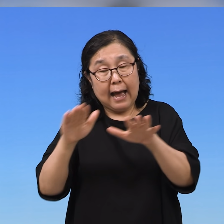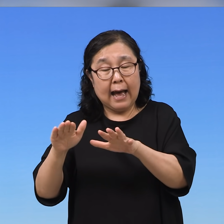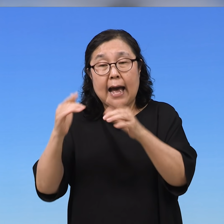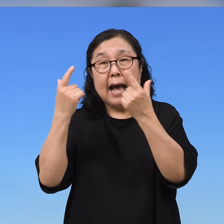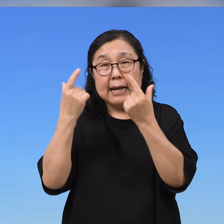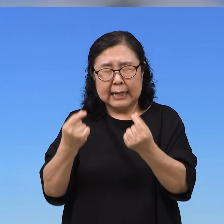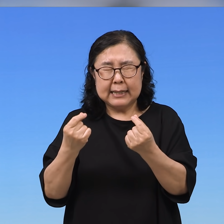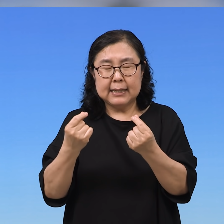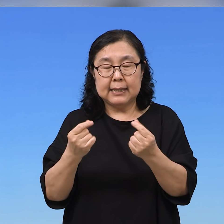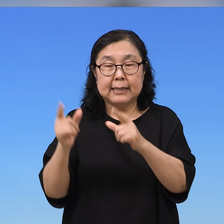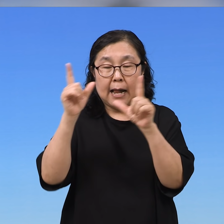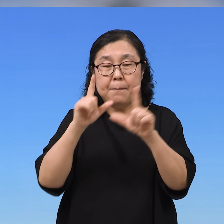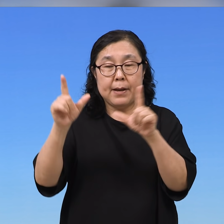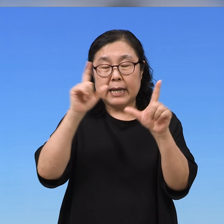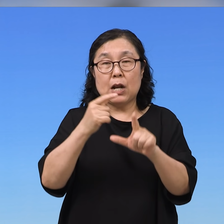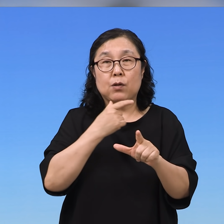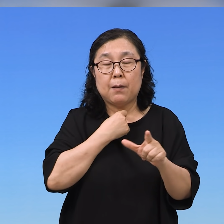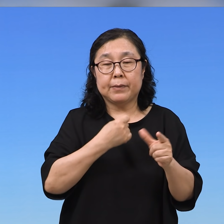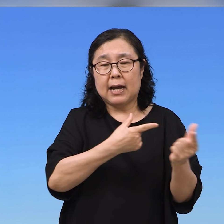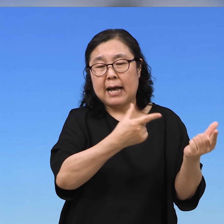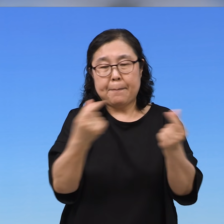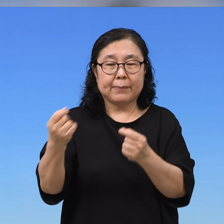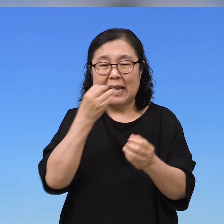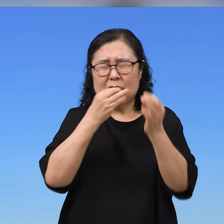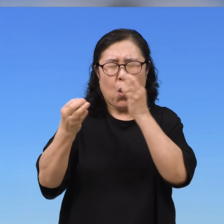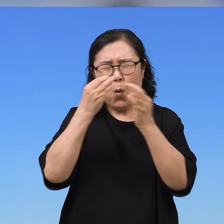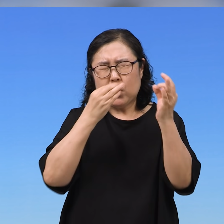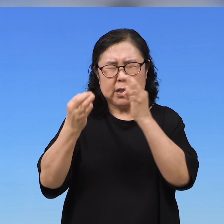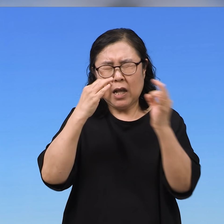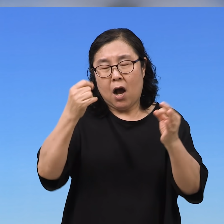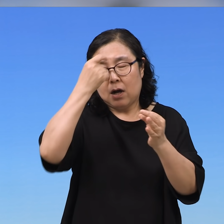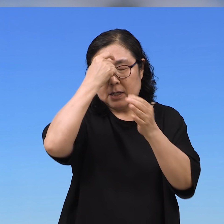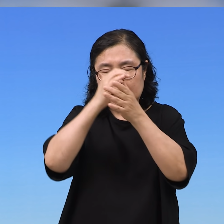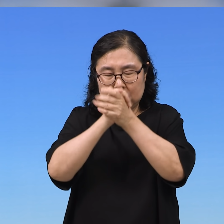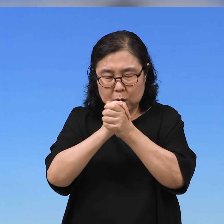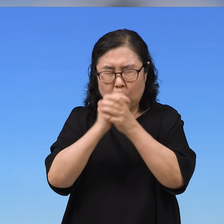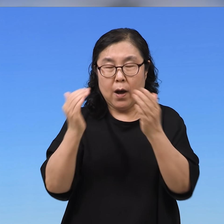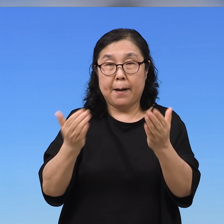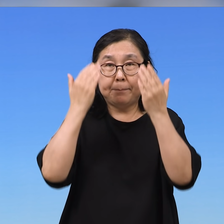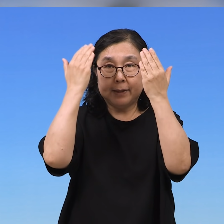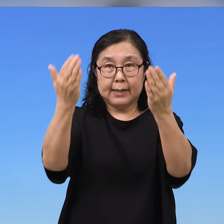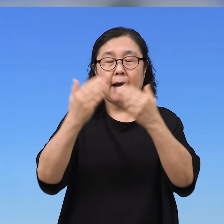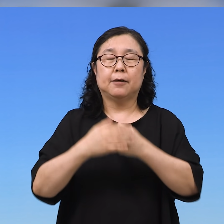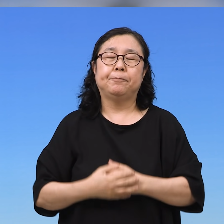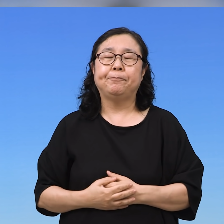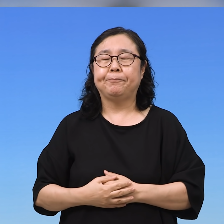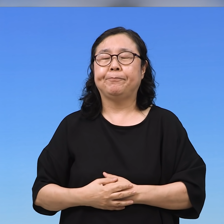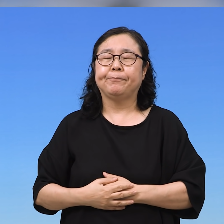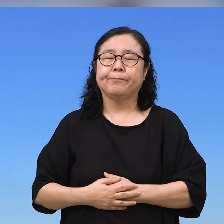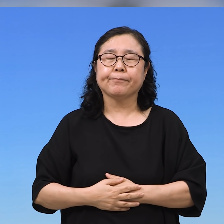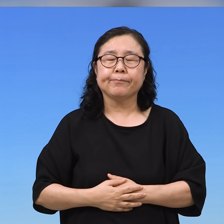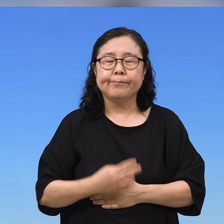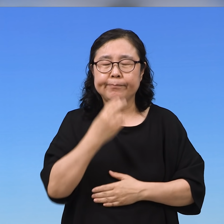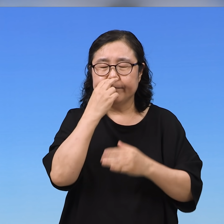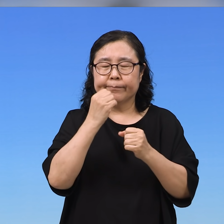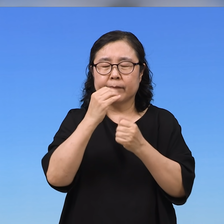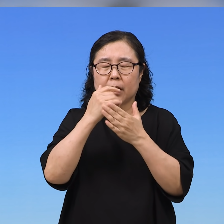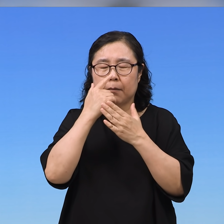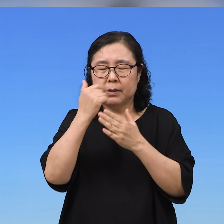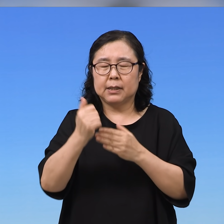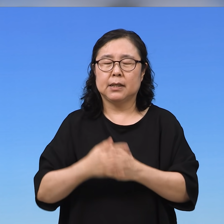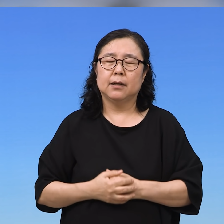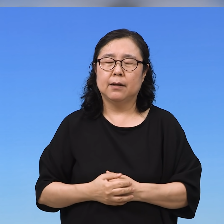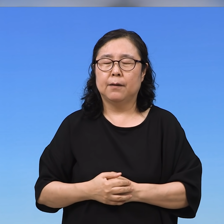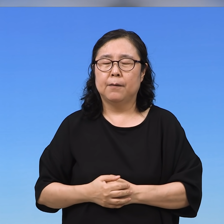인생의 사해바다 되지 않기를 원합니다. 합심해서 우리 한 목소리로 꿈을 가지고 이 제목 가지고 통성으로 같이 기도하시겠습니다.